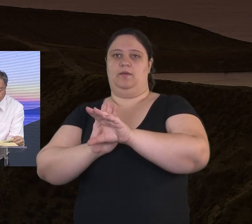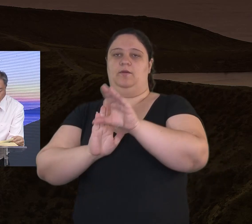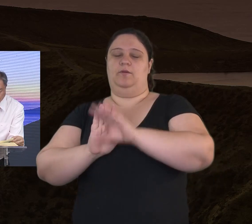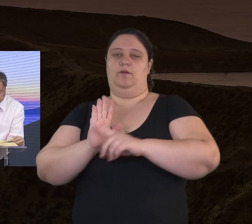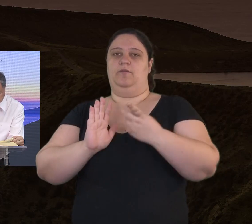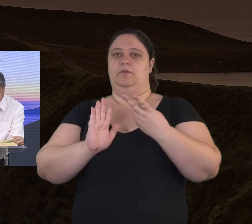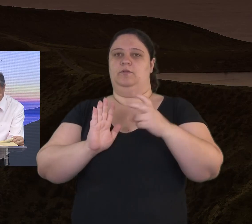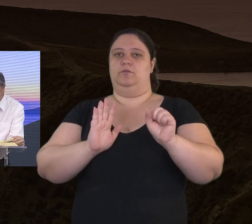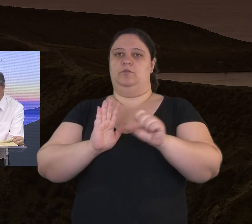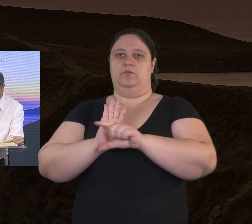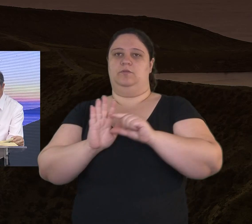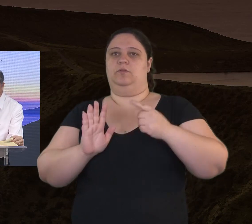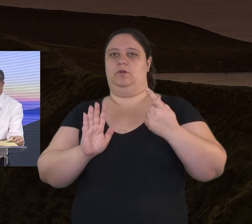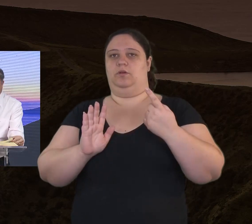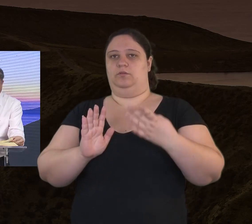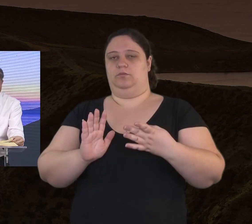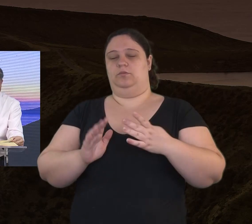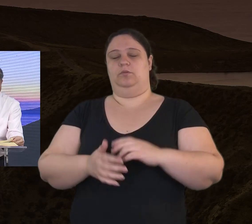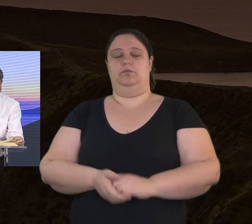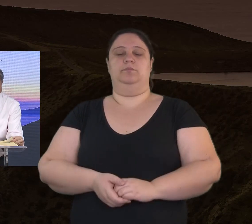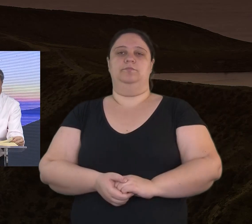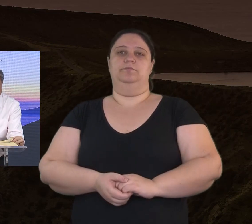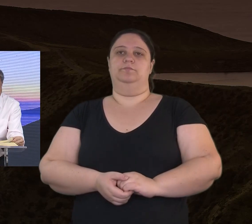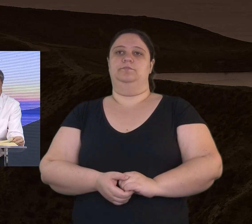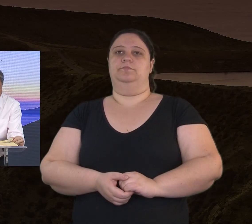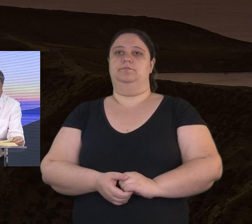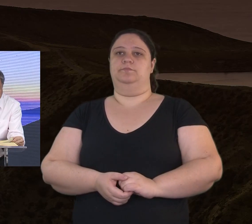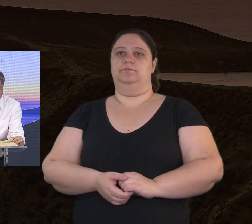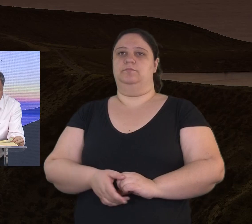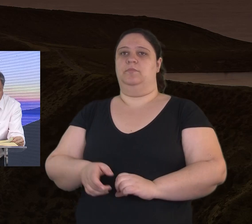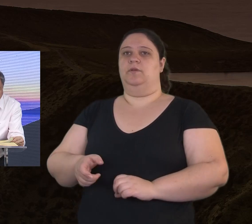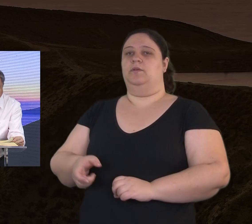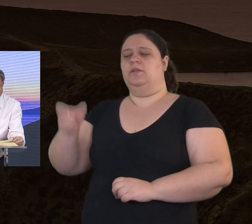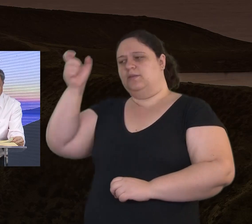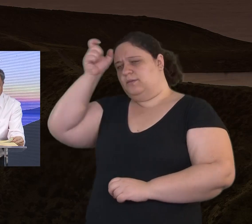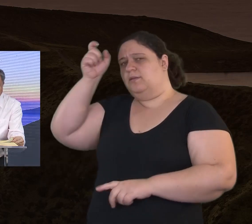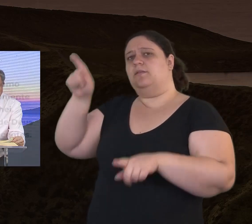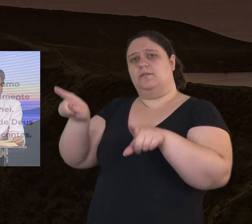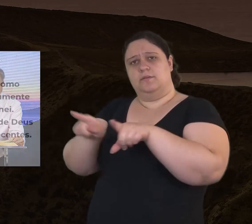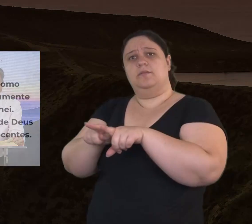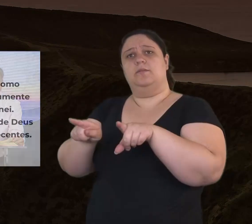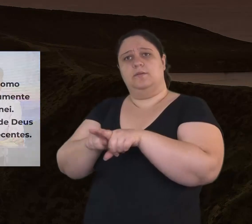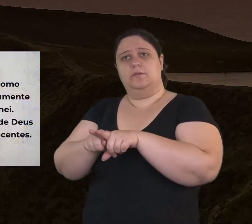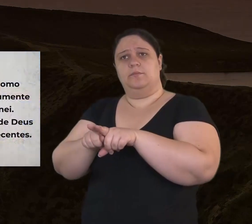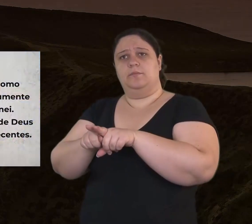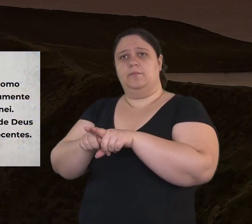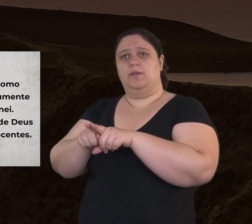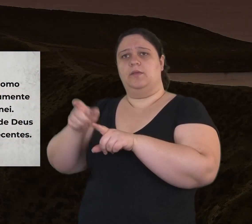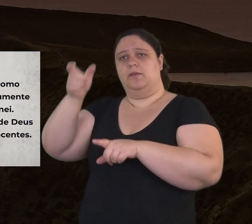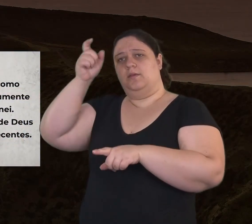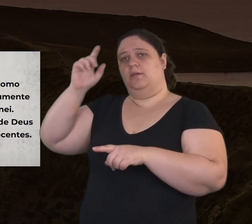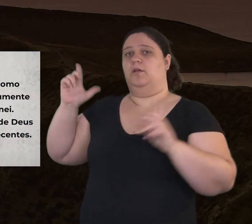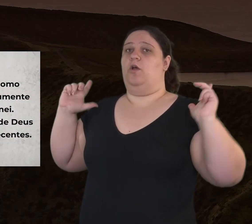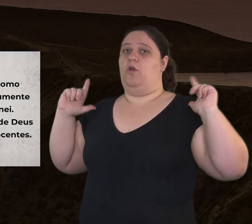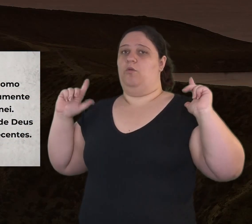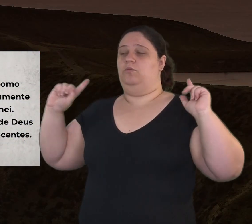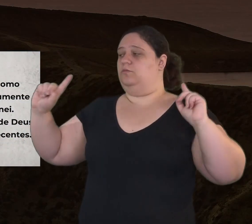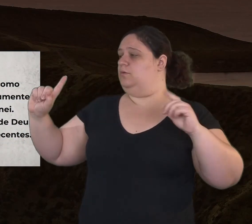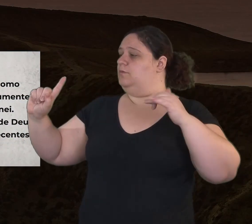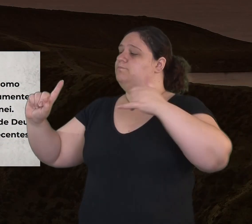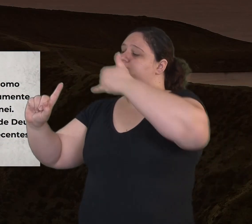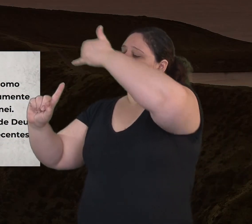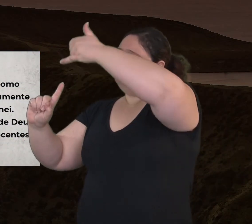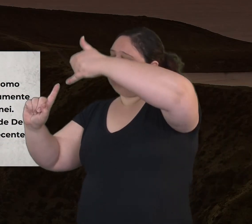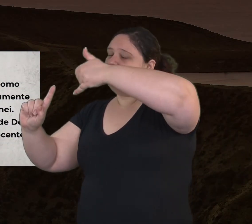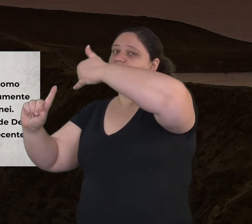versículo 14. Além disso, foste também ungido como querubim guardião.